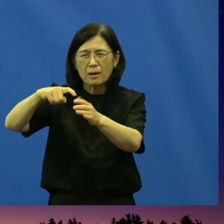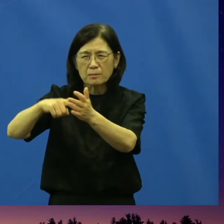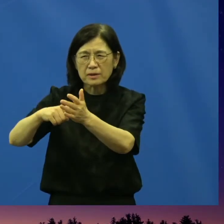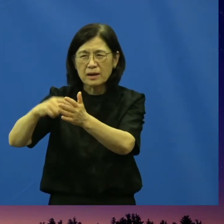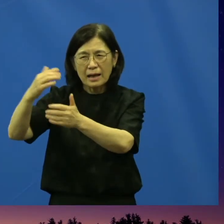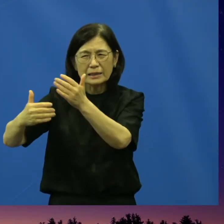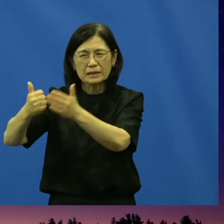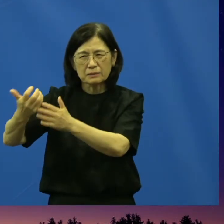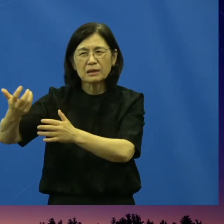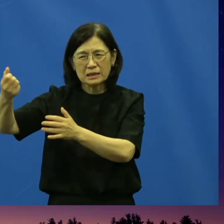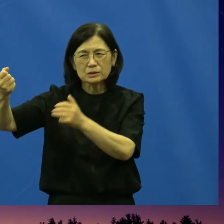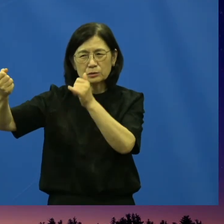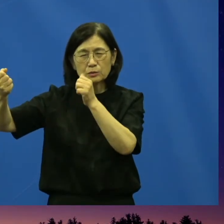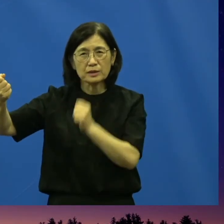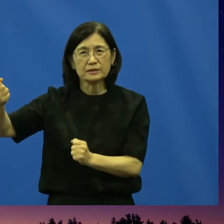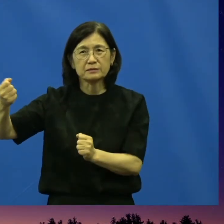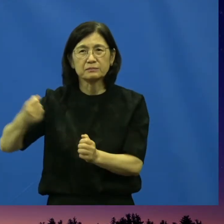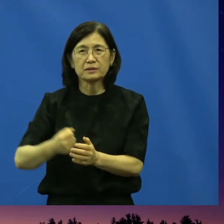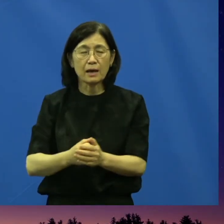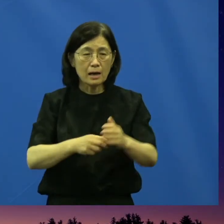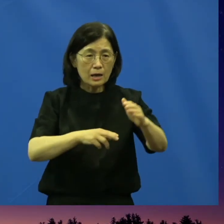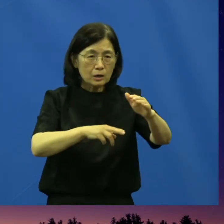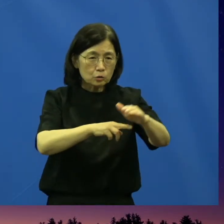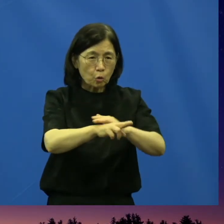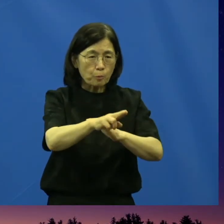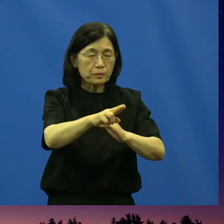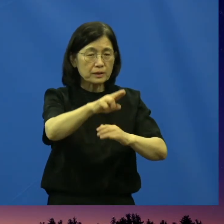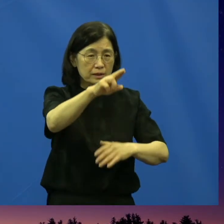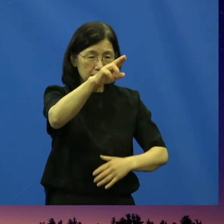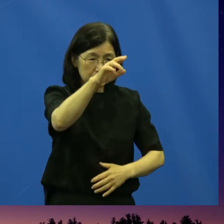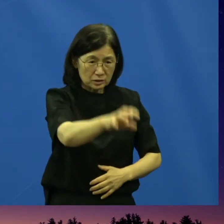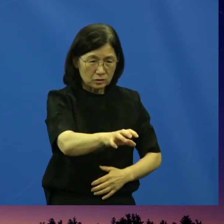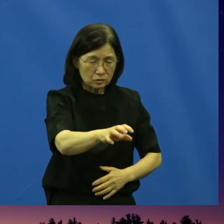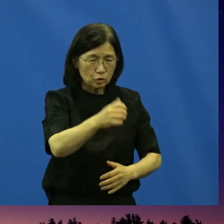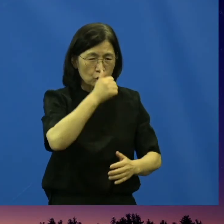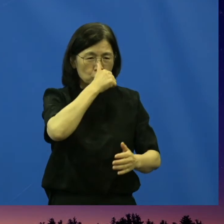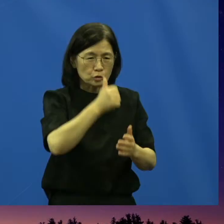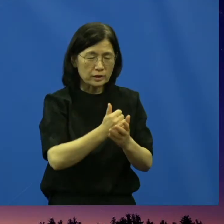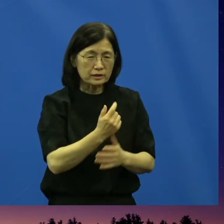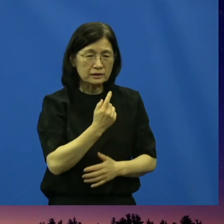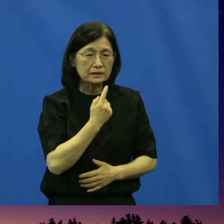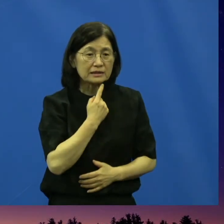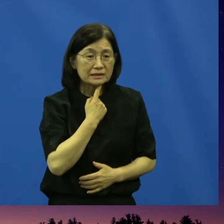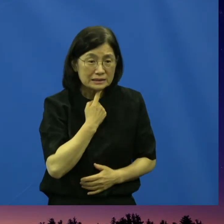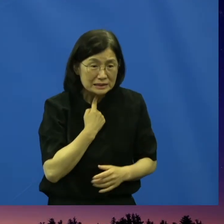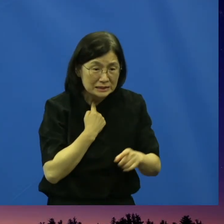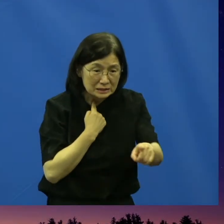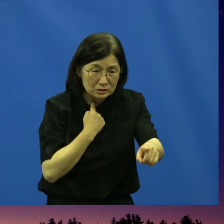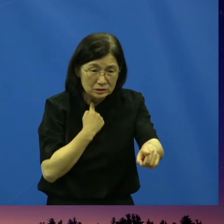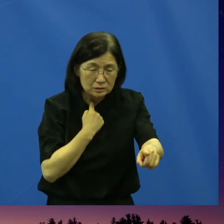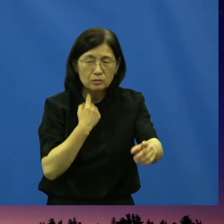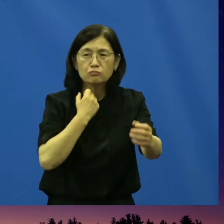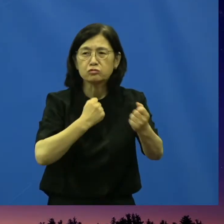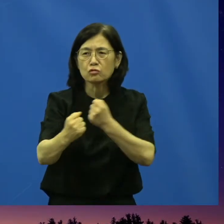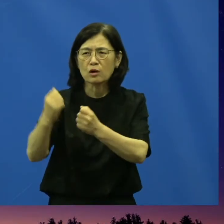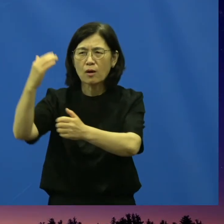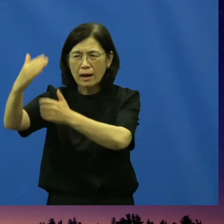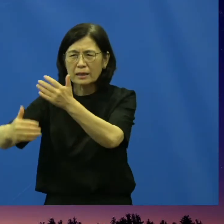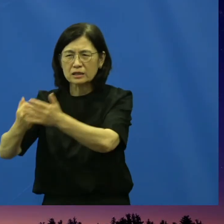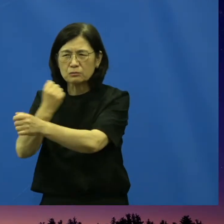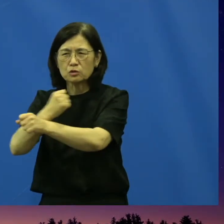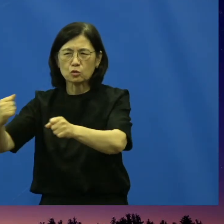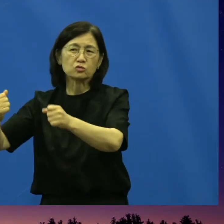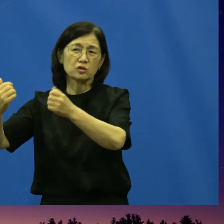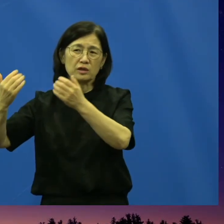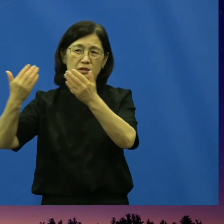도피성 제도에는 십자가를 향하고 있습니다. 아무리 죄를 지어도 하나님의 자비하심으로 용서를 받을 수 있다는 것. 그래서 하나님의